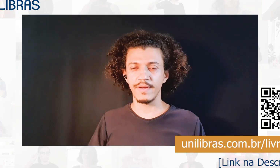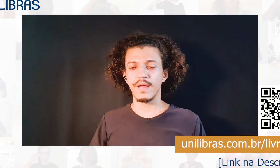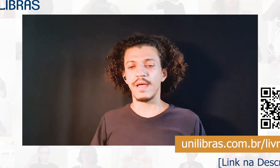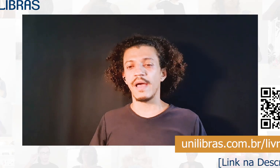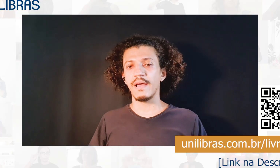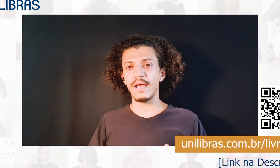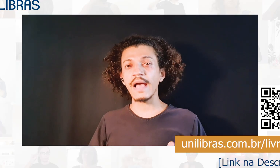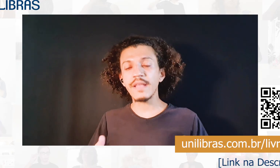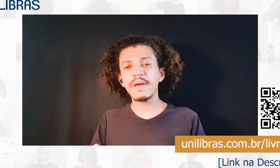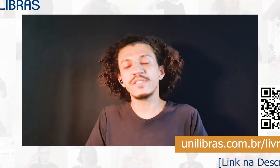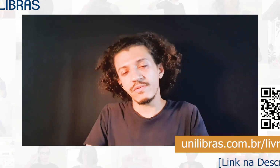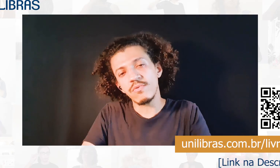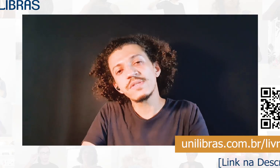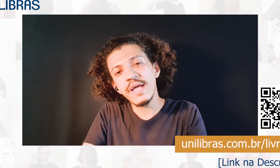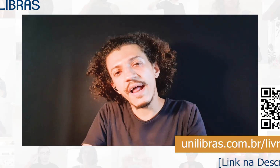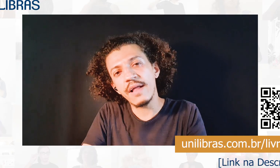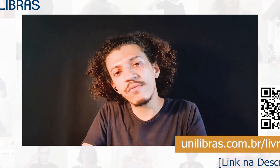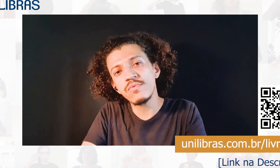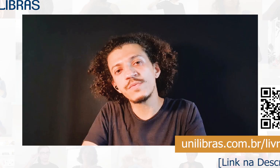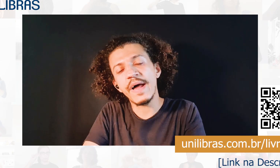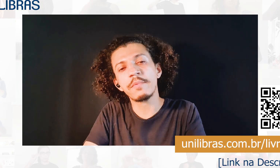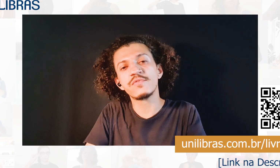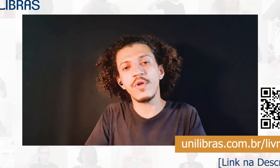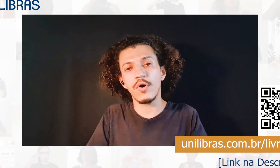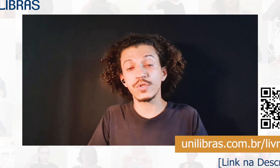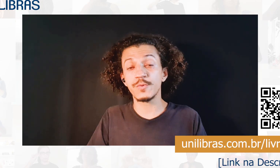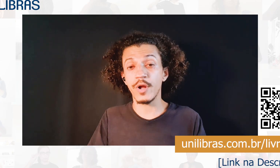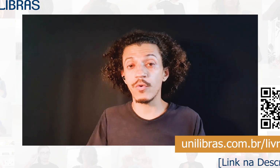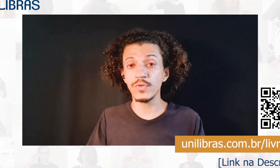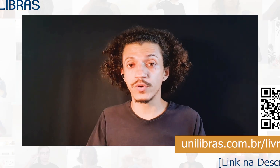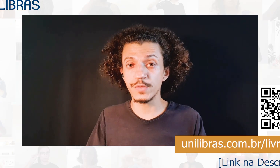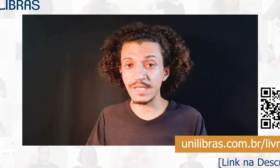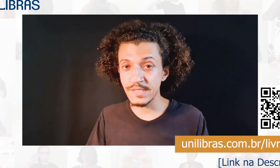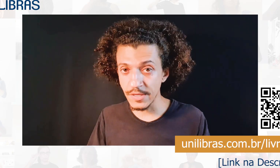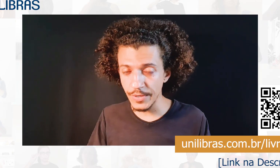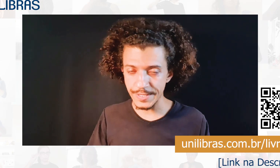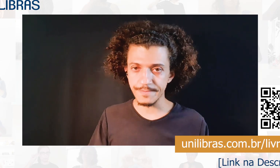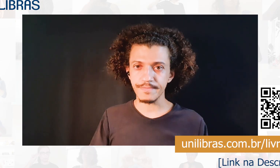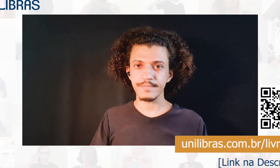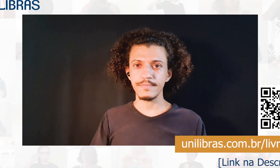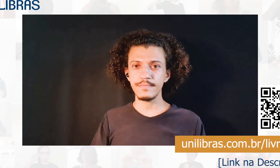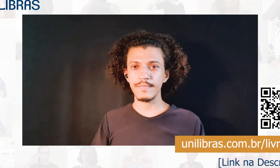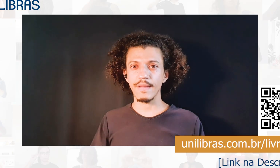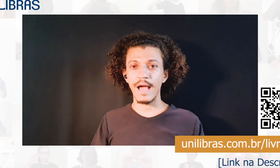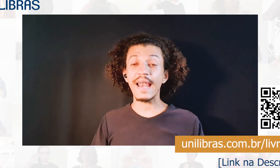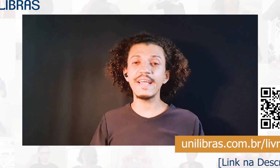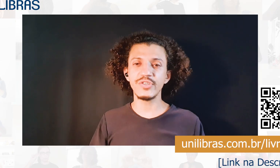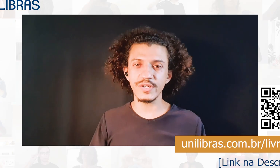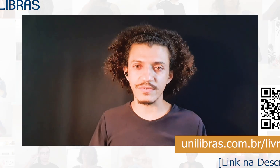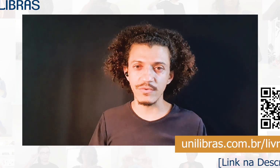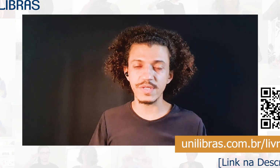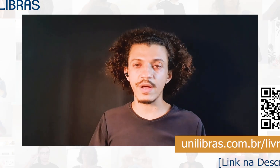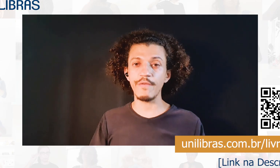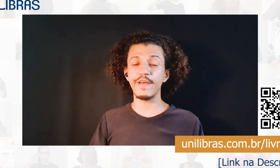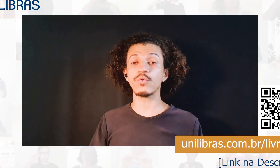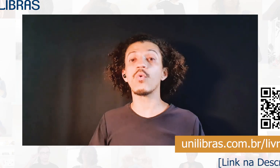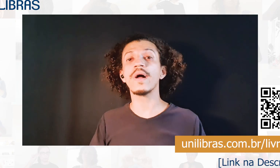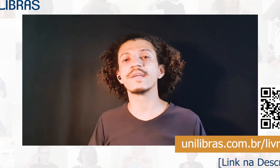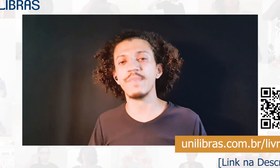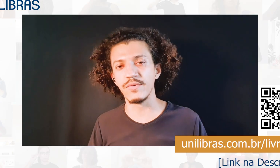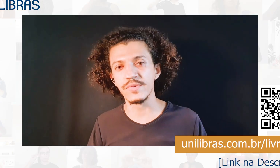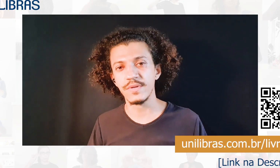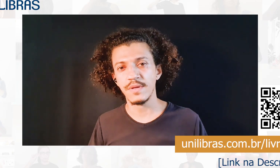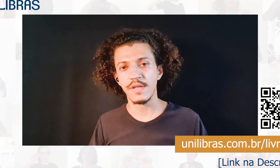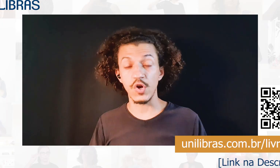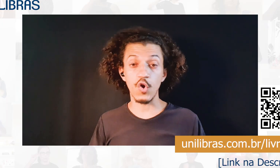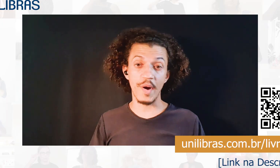passiva, é também considerado um dos parâmetros fonológicos por alguns outros pesquisadores. Além disso, o sinal é feito com